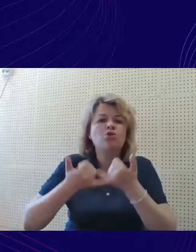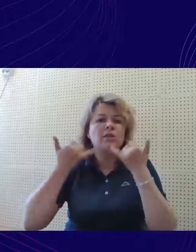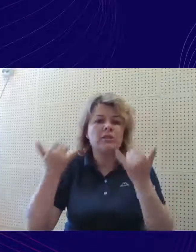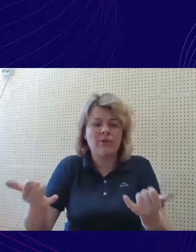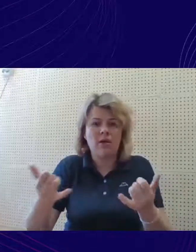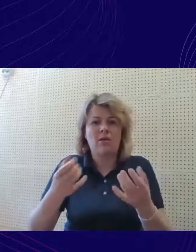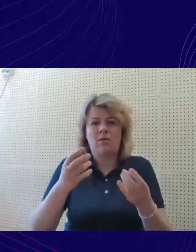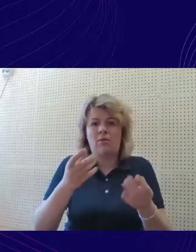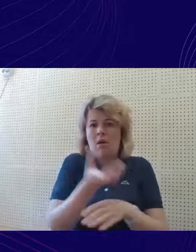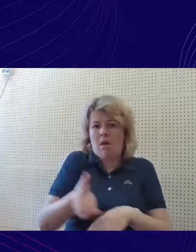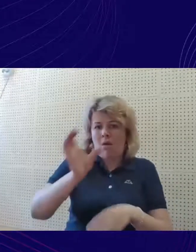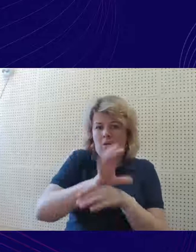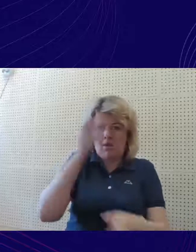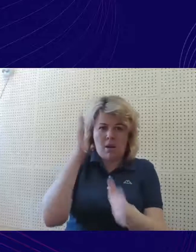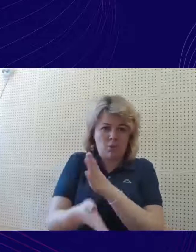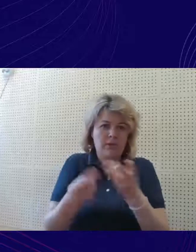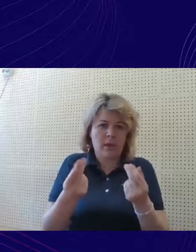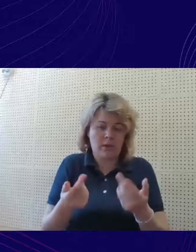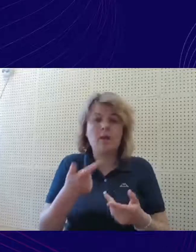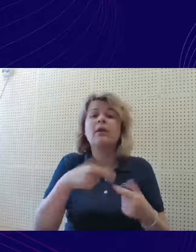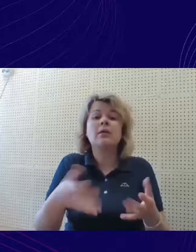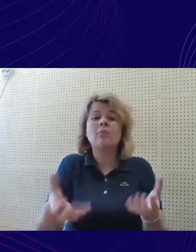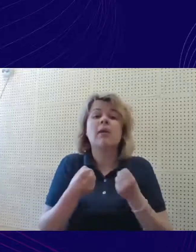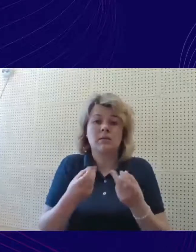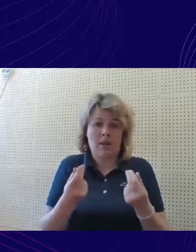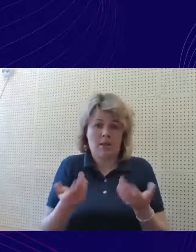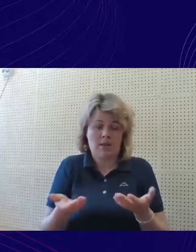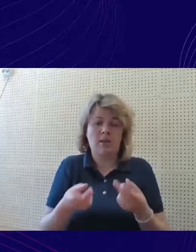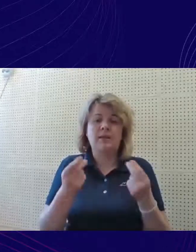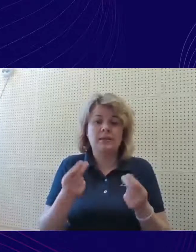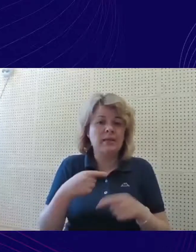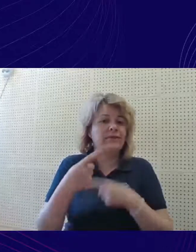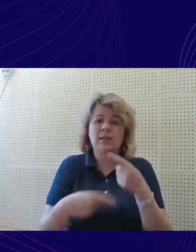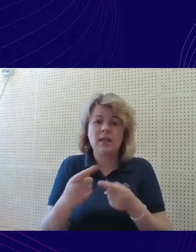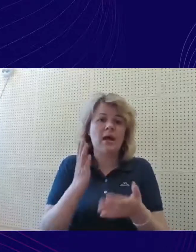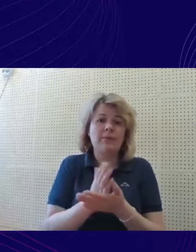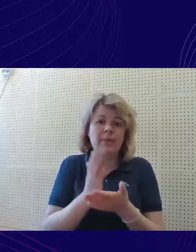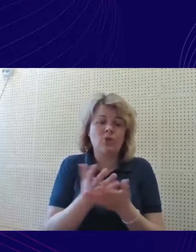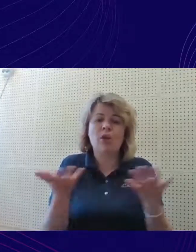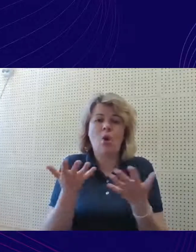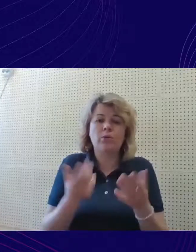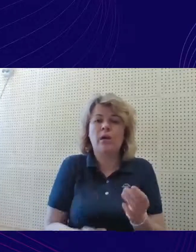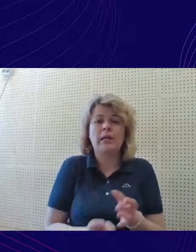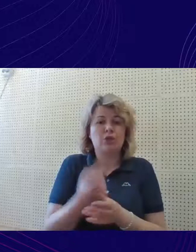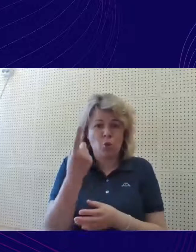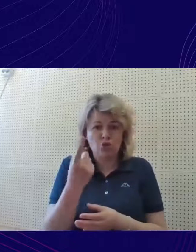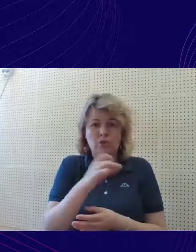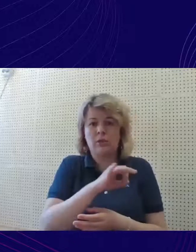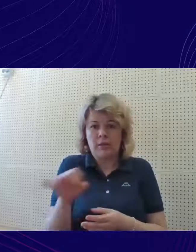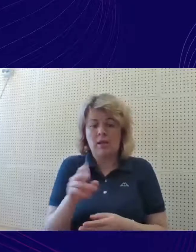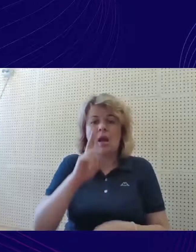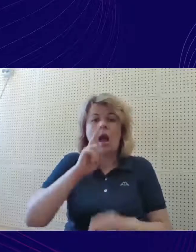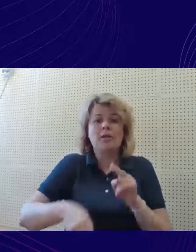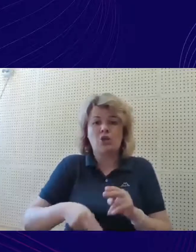перерасходы денег, потому что где их брать? Деньги всегда имеют некий источник и некую конечную сумму.